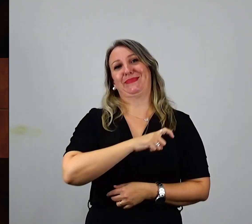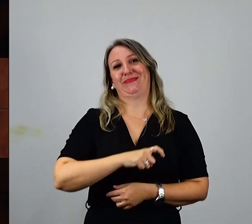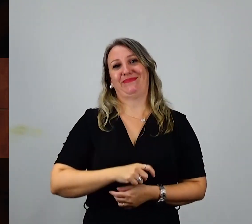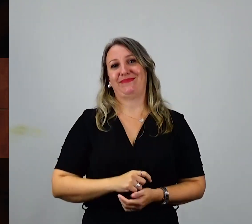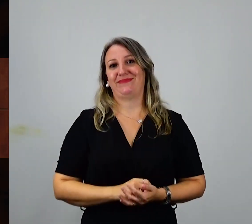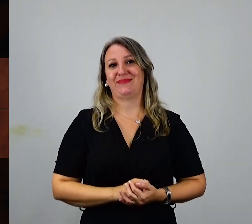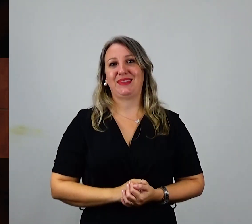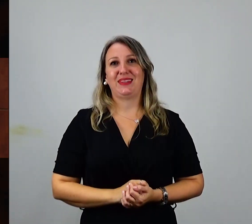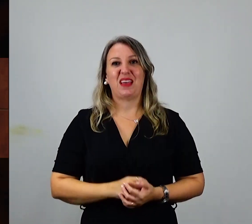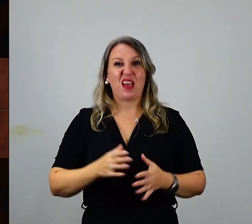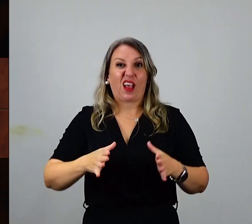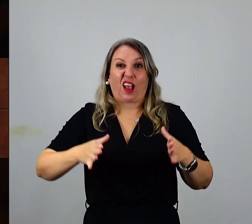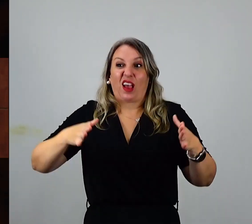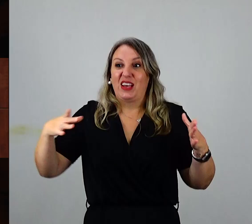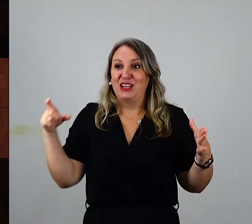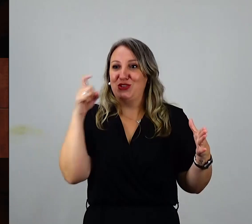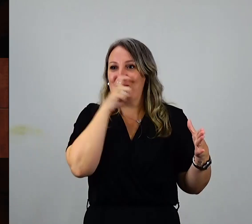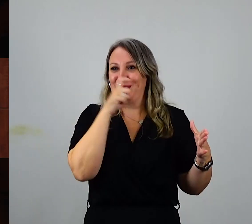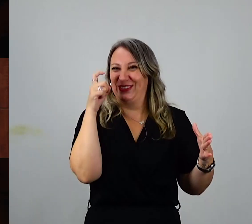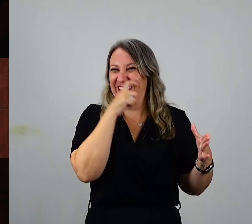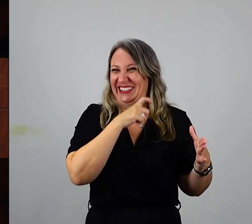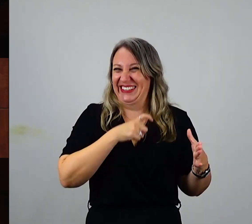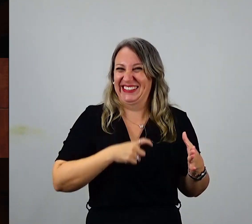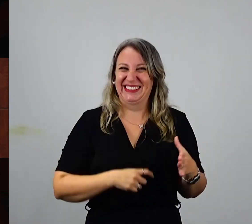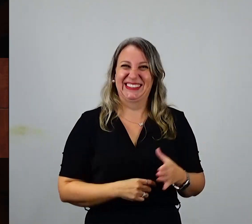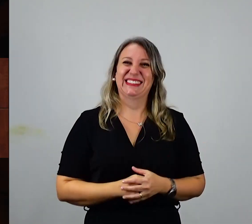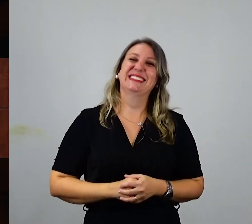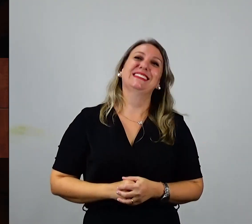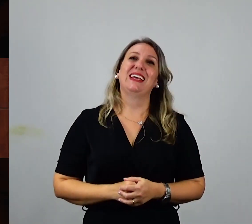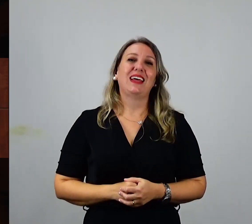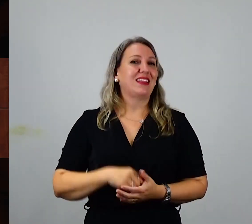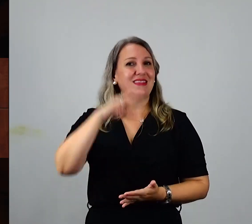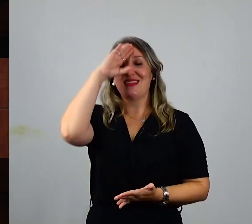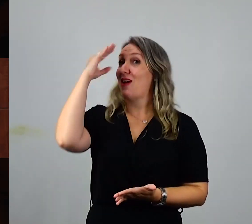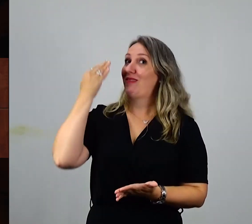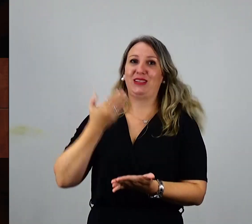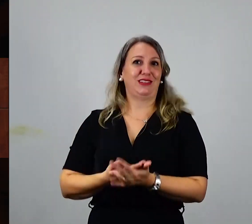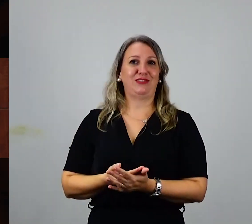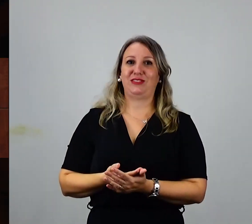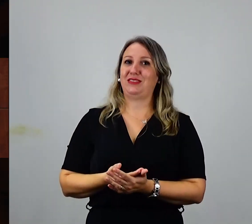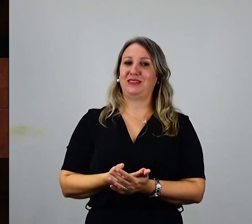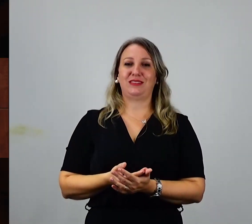É uma grande mentira. Não acredite nisso.